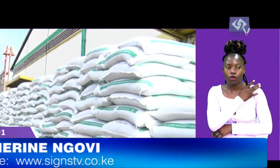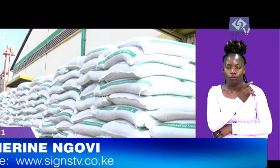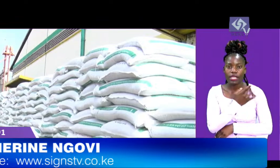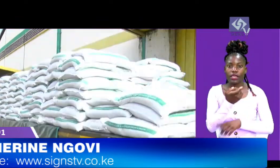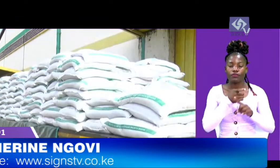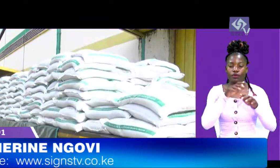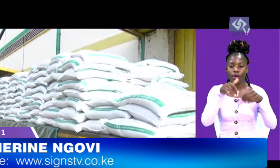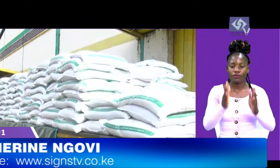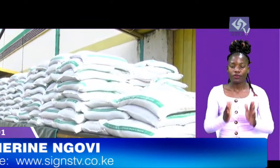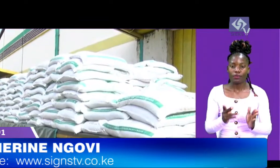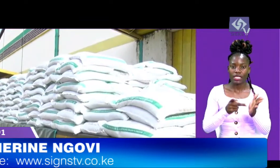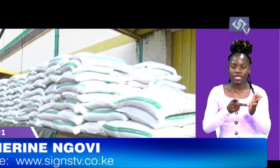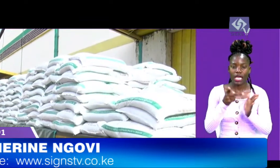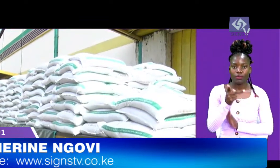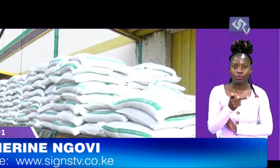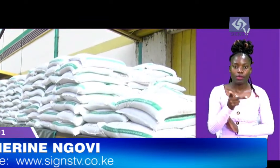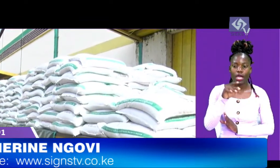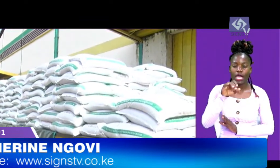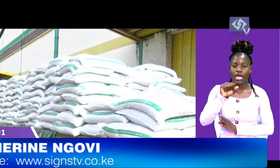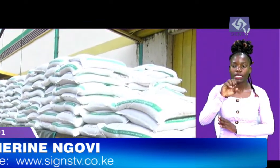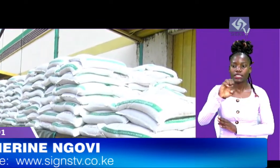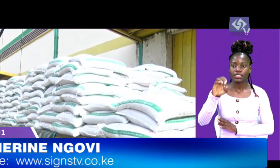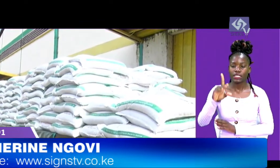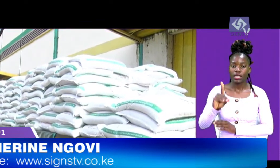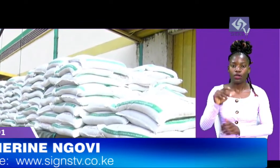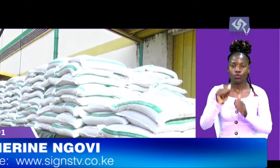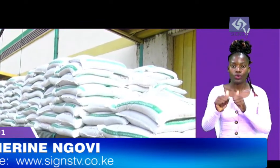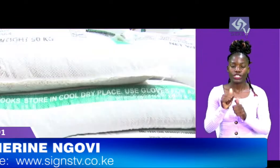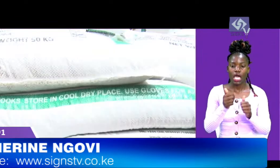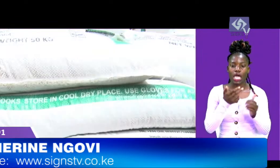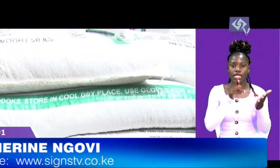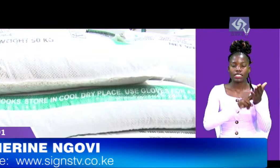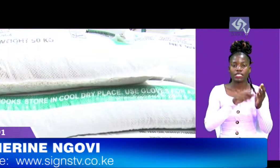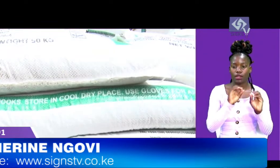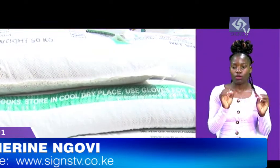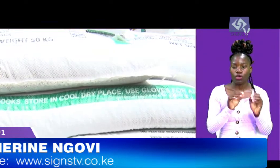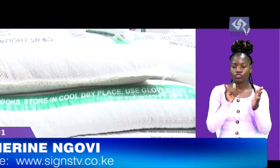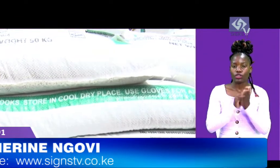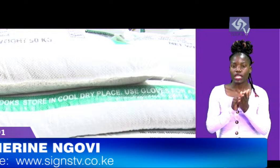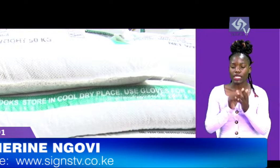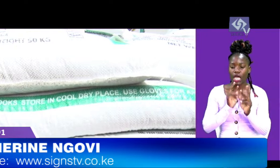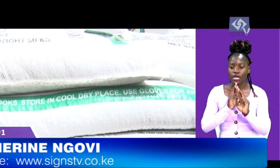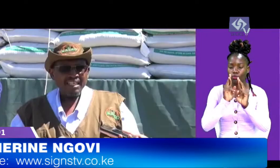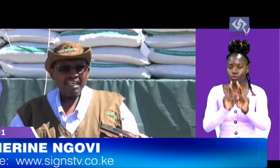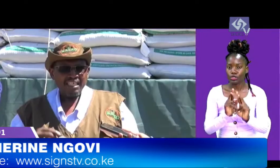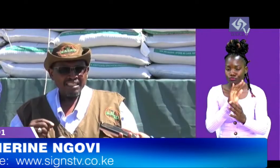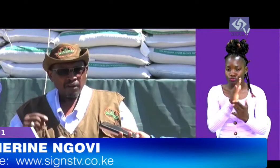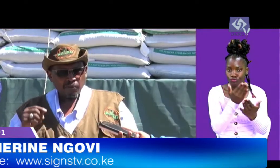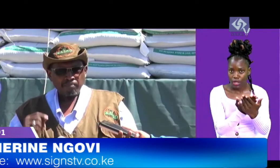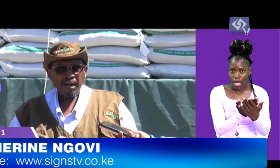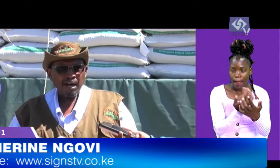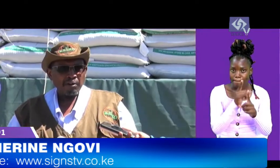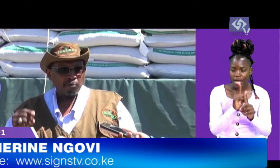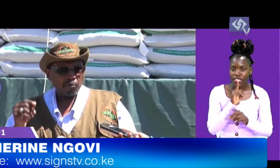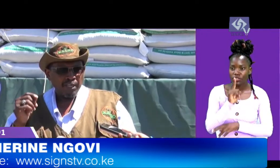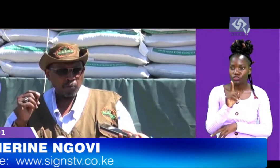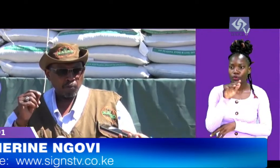alinunua mbegu ambaye haikuwa imesajiliwa. Hiyo report tutafikisha, lakini hakikisha kwamba